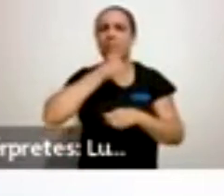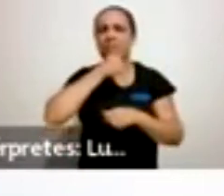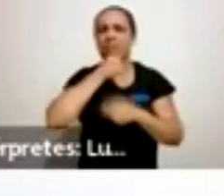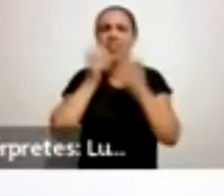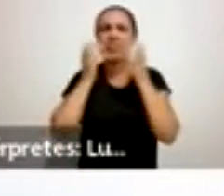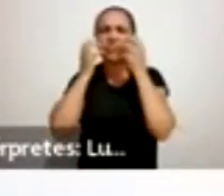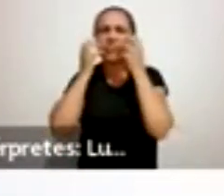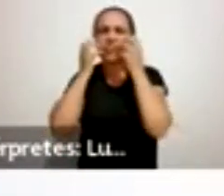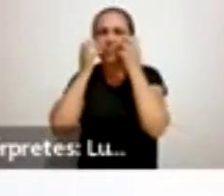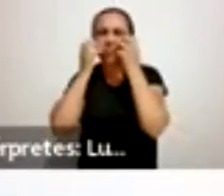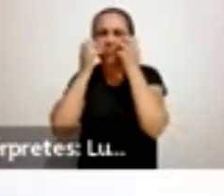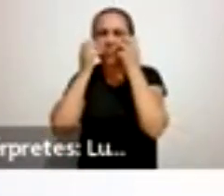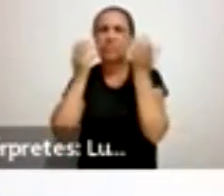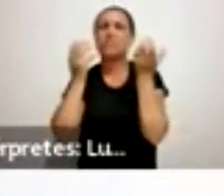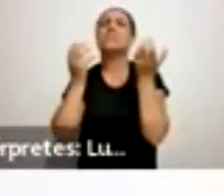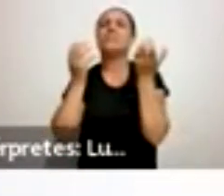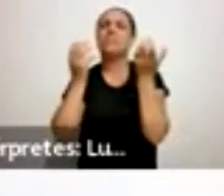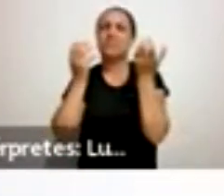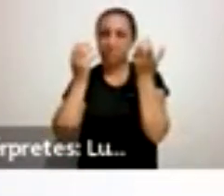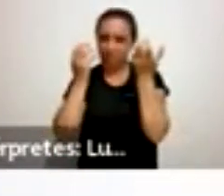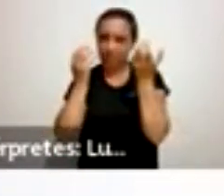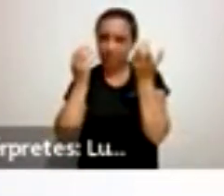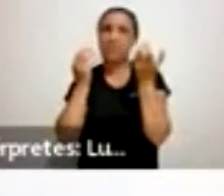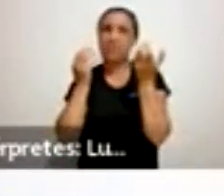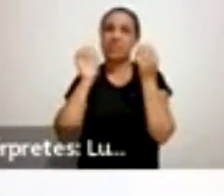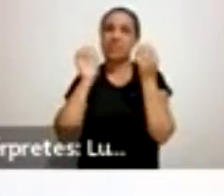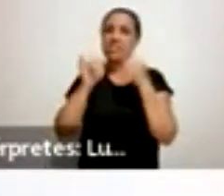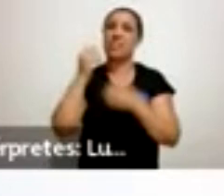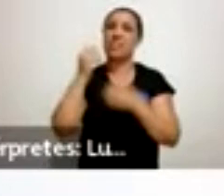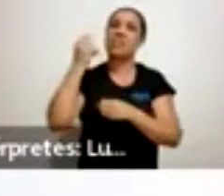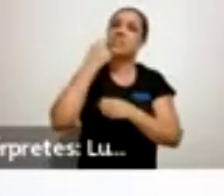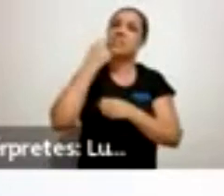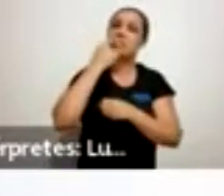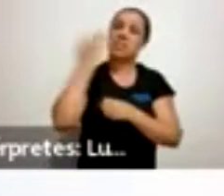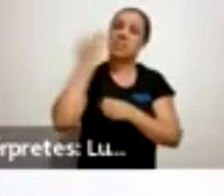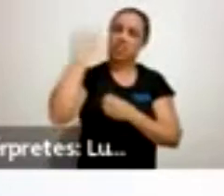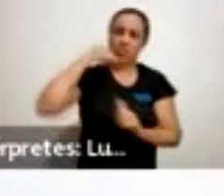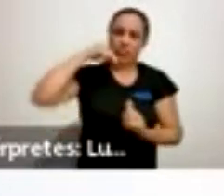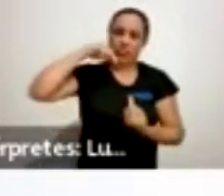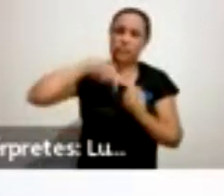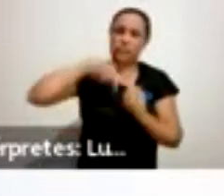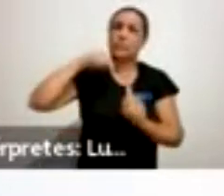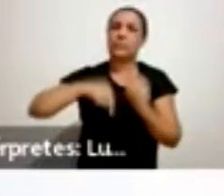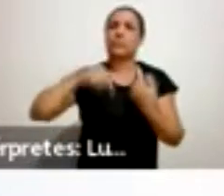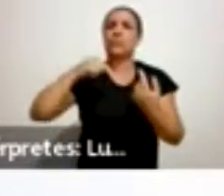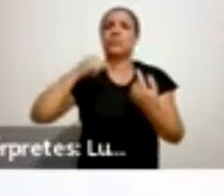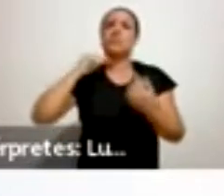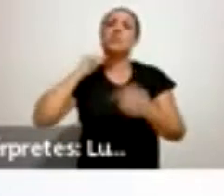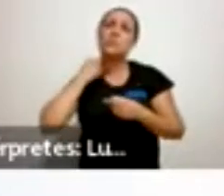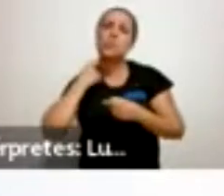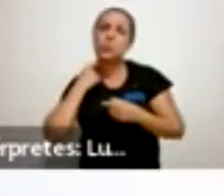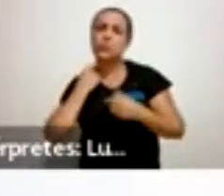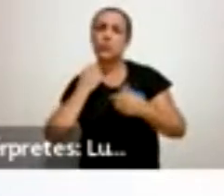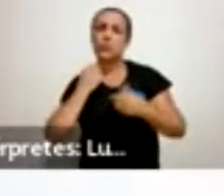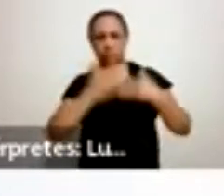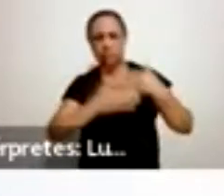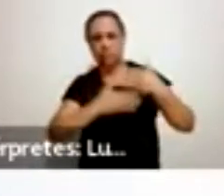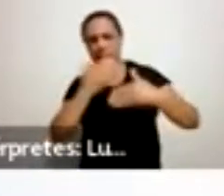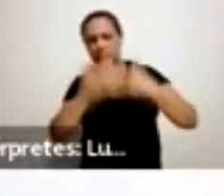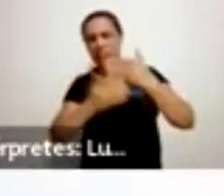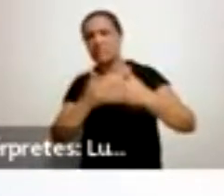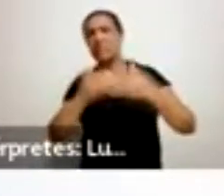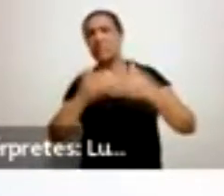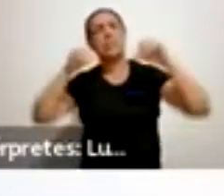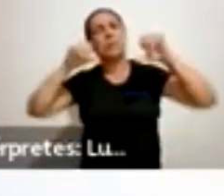apoptose, envelhecimento precoce quando ele está em excesso, mutação do DNA, destruição da membrana lipídica e